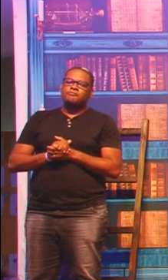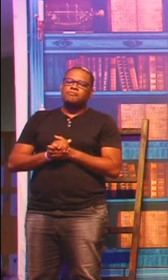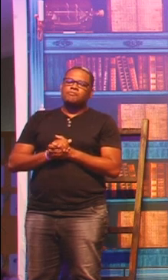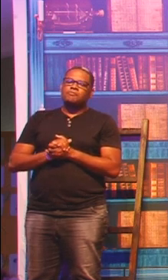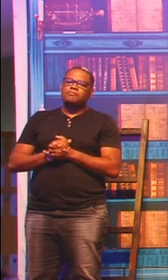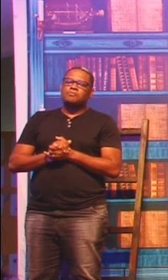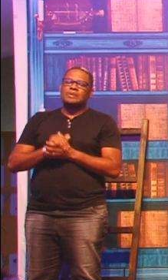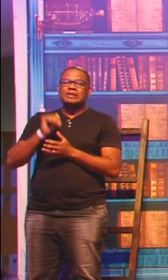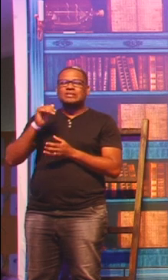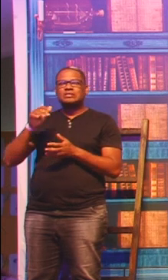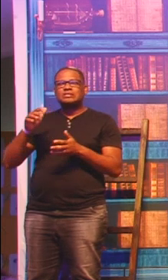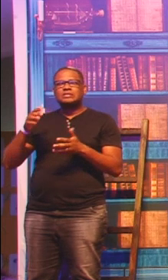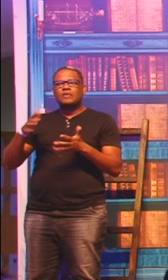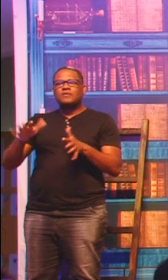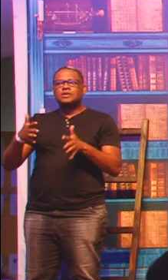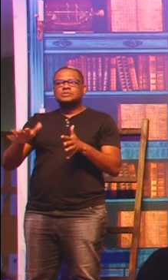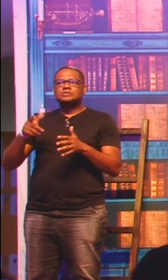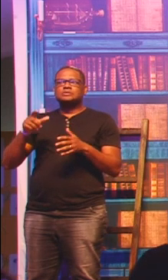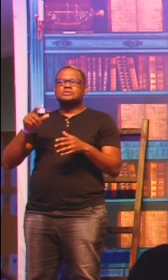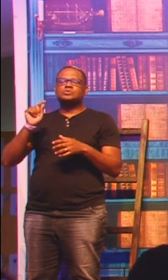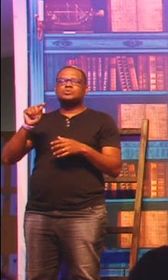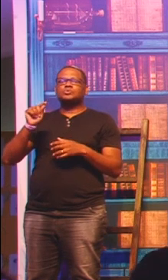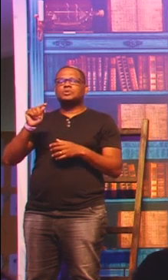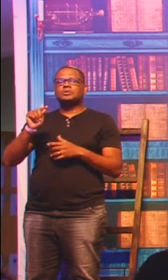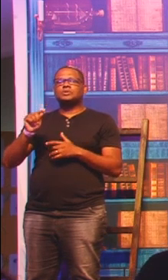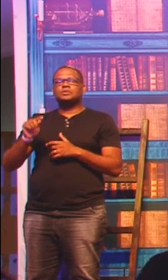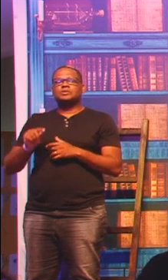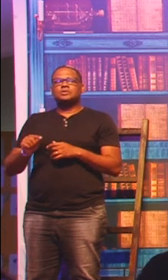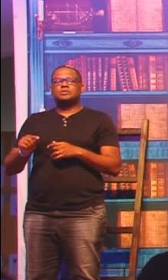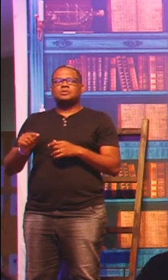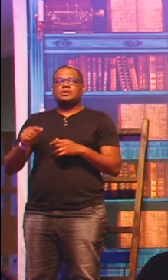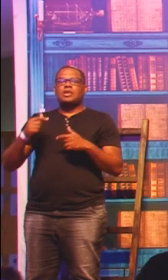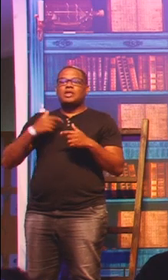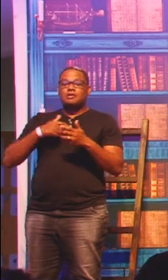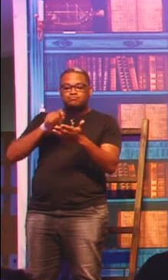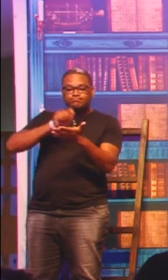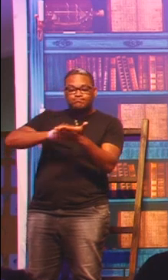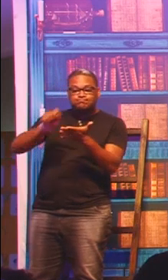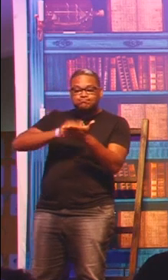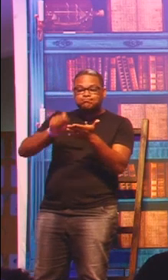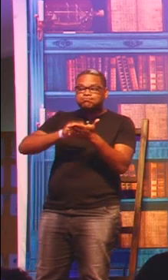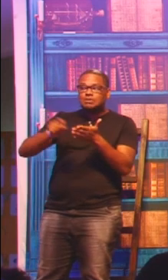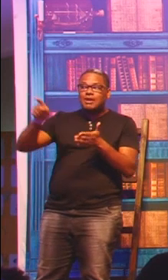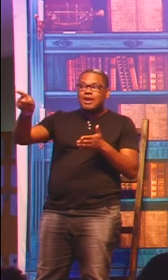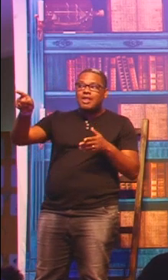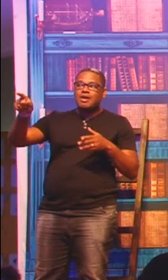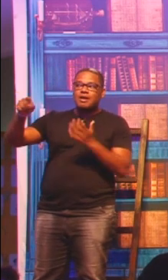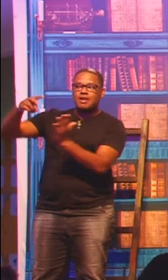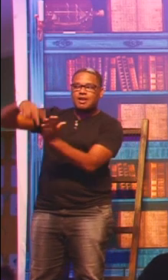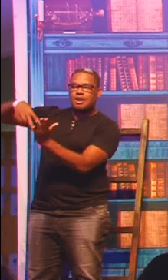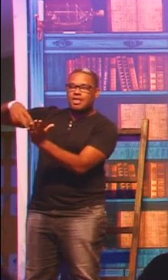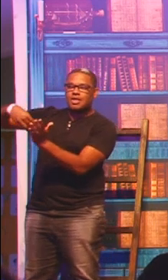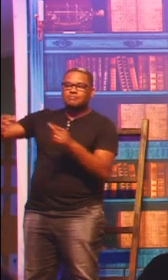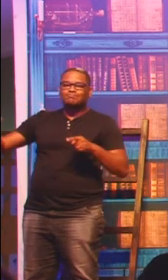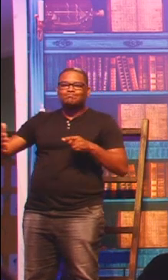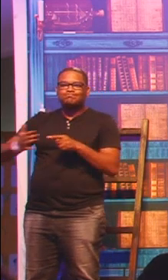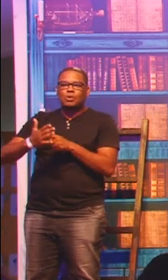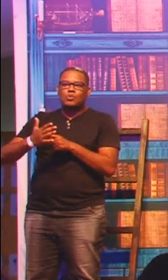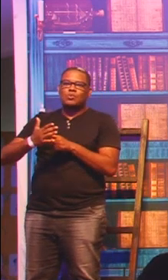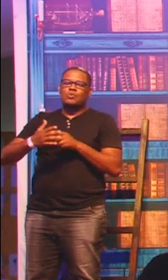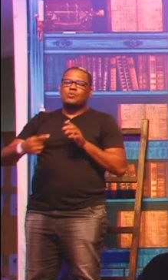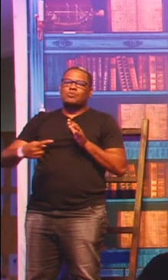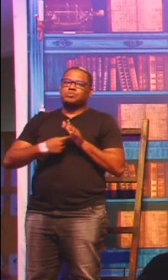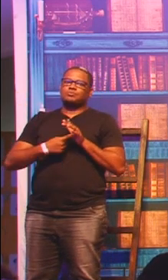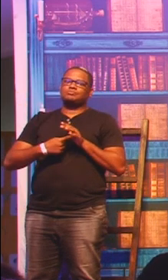talvez seja chegar no leitor. No momento, a literatura